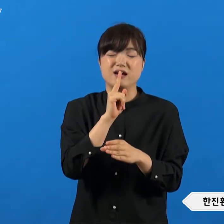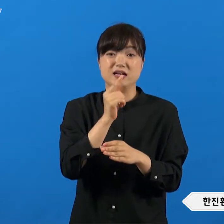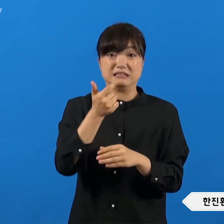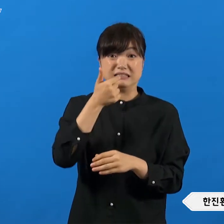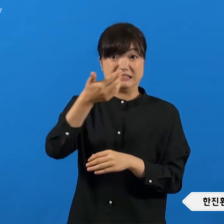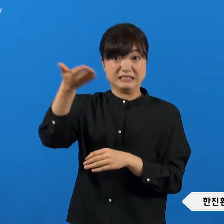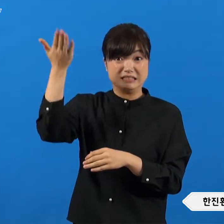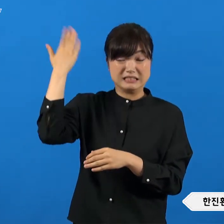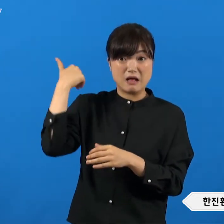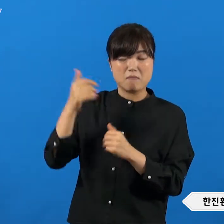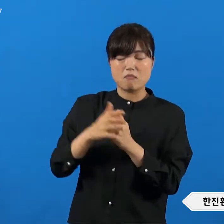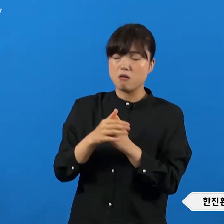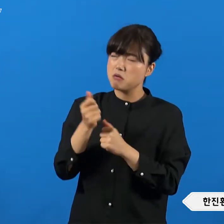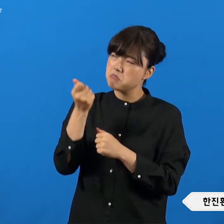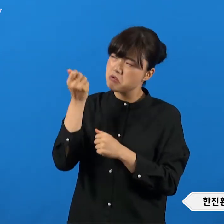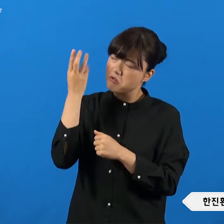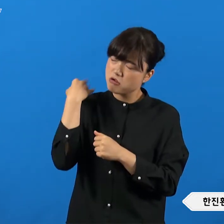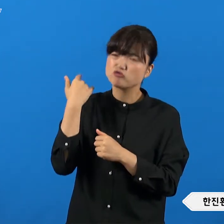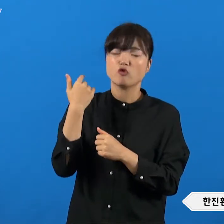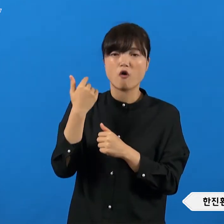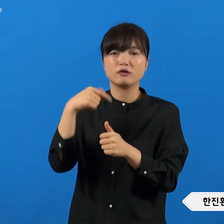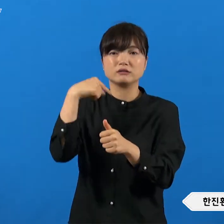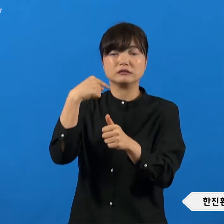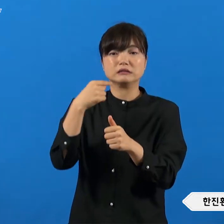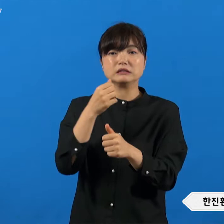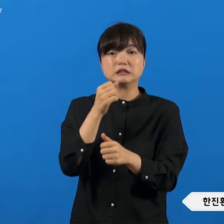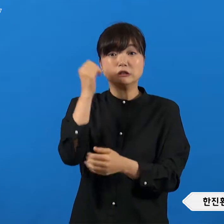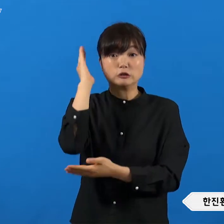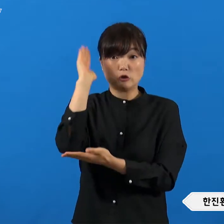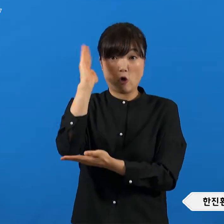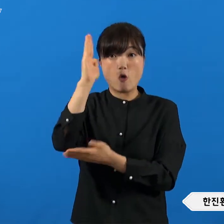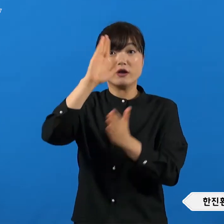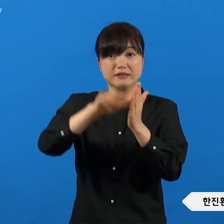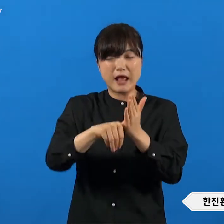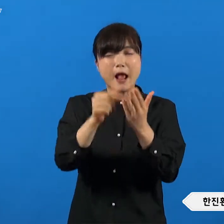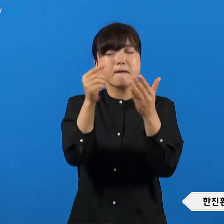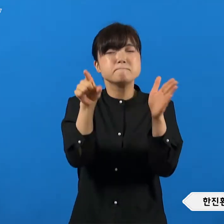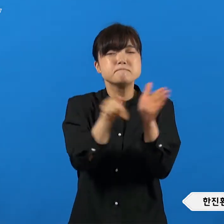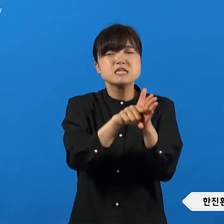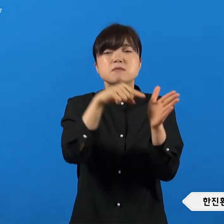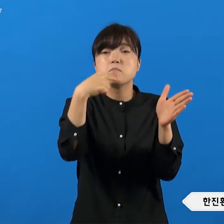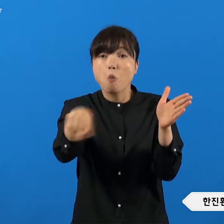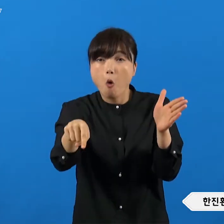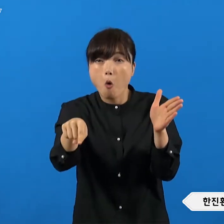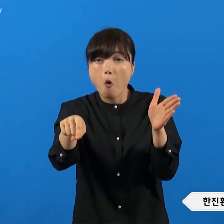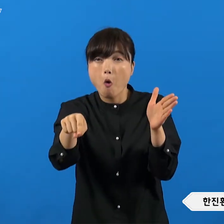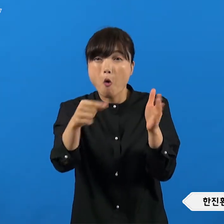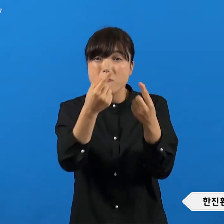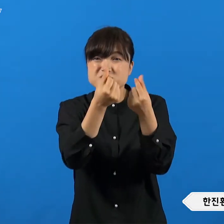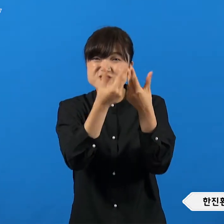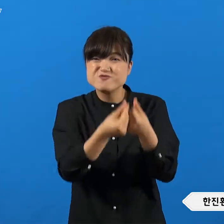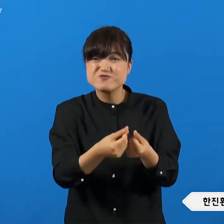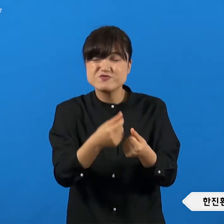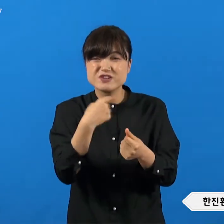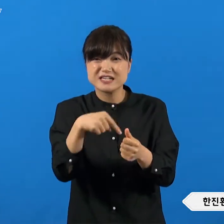제가 지난번 몇 주 전에 설교할 때 믿음을 뭐에 비유를 했지요?